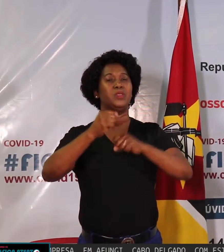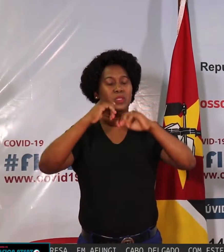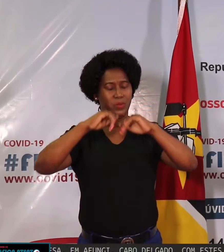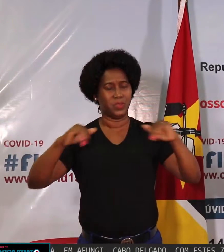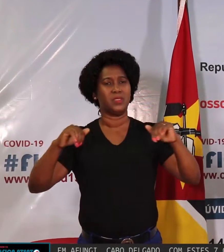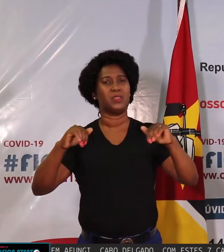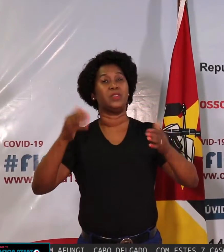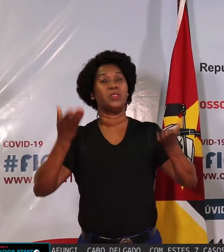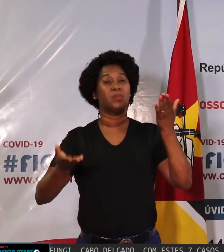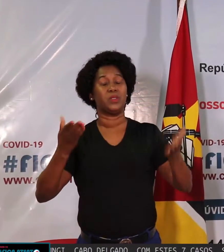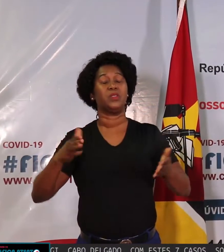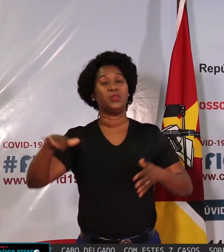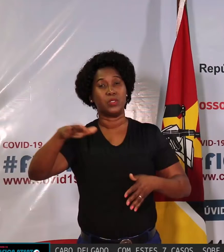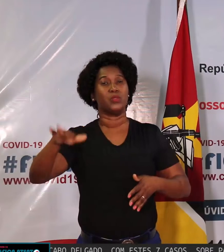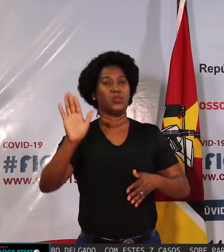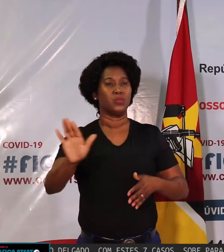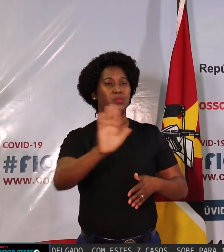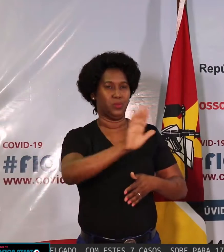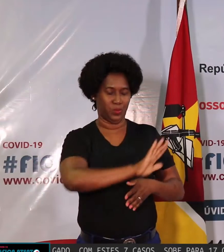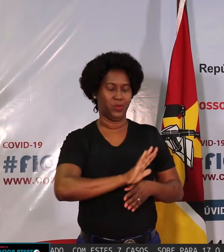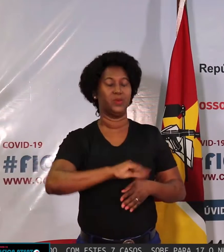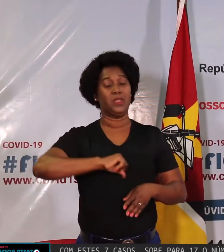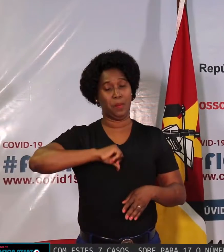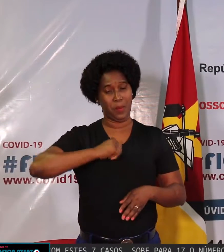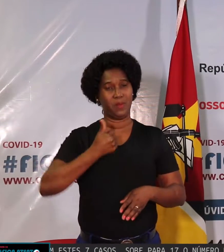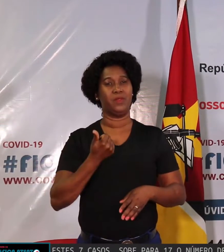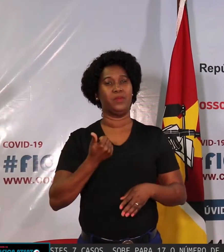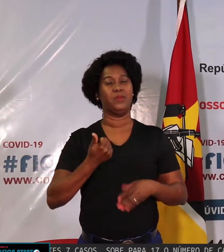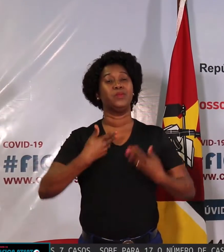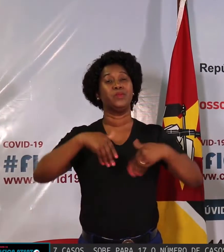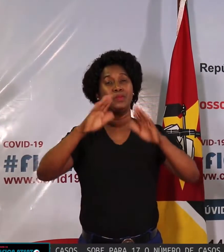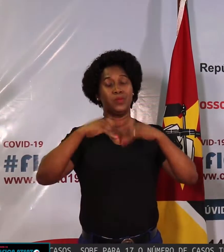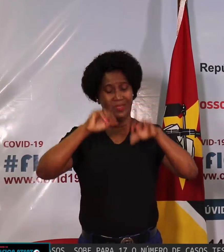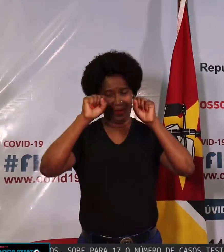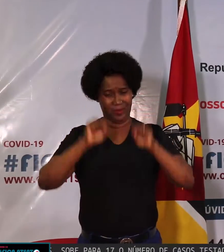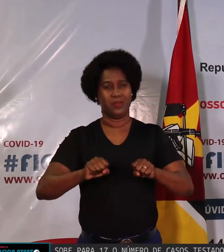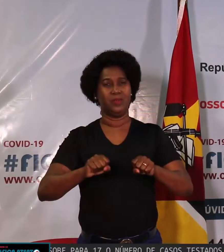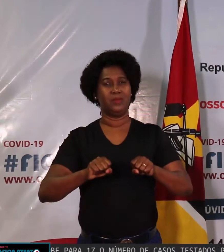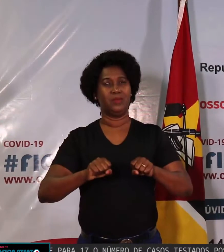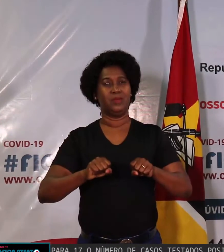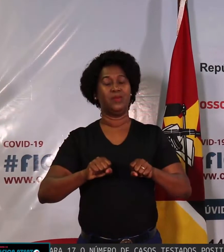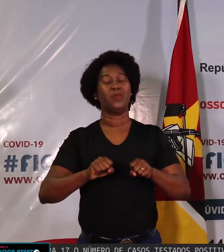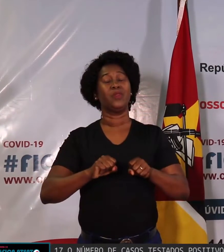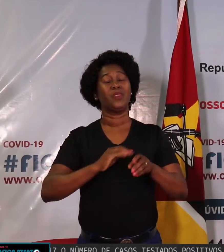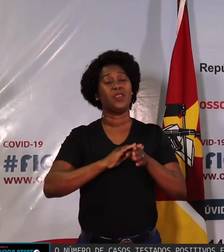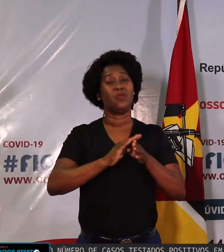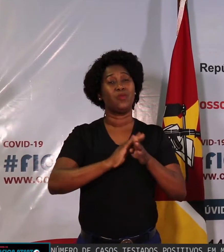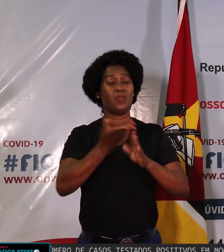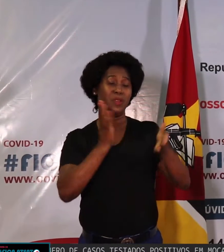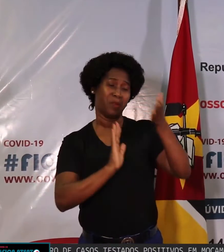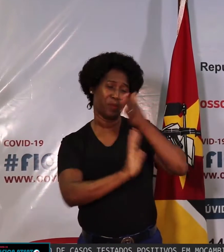setor público e privado e garantir a implementação das medidas de